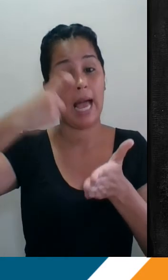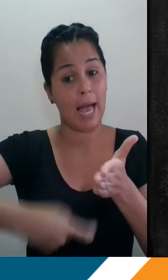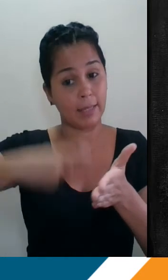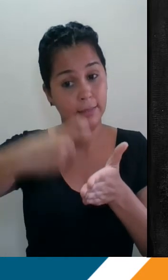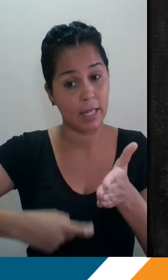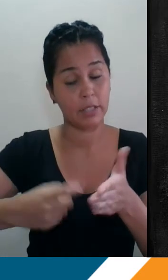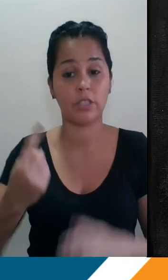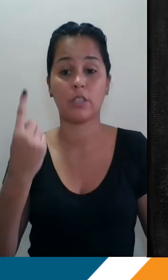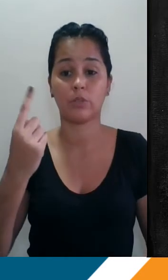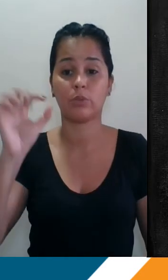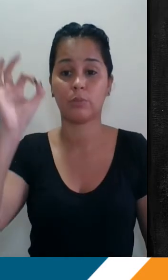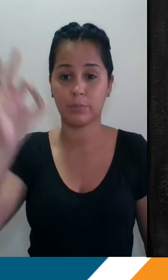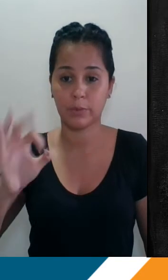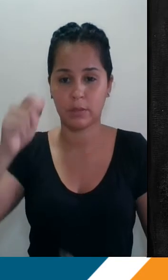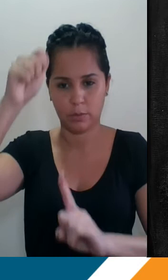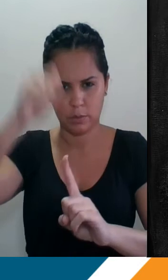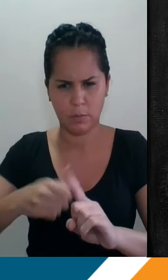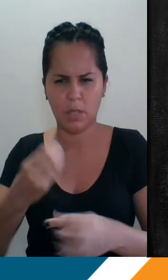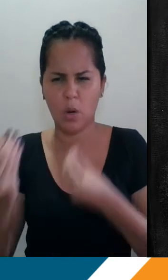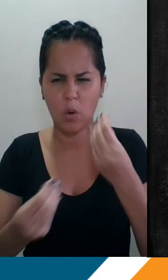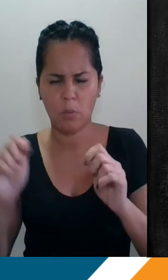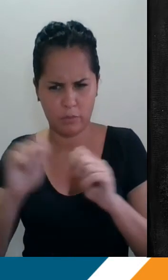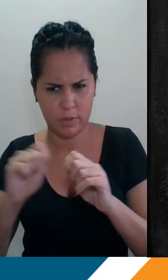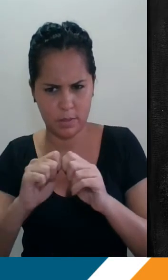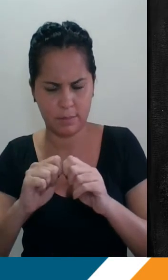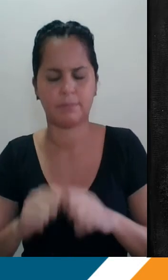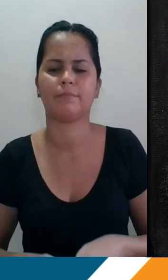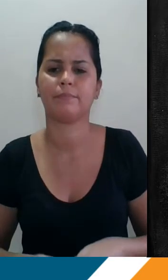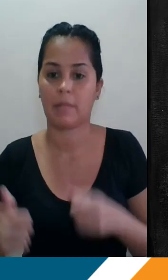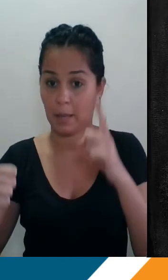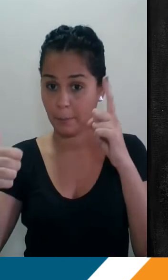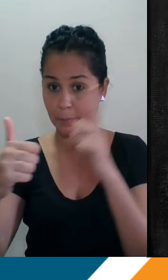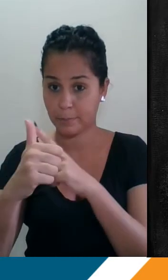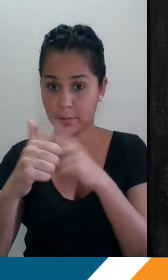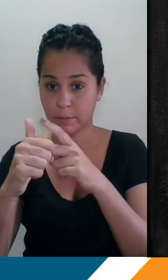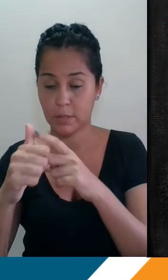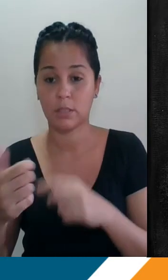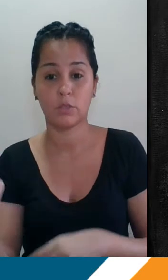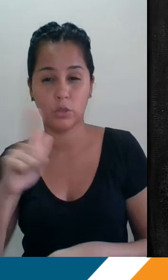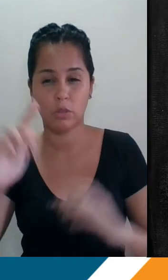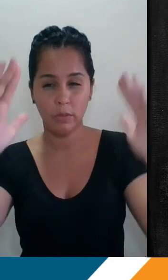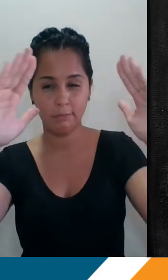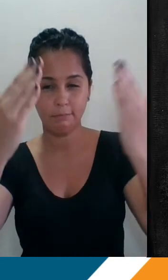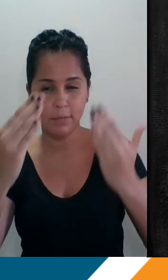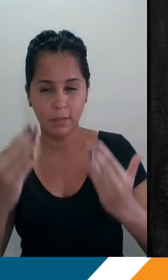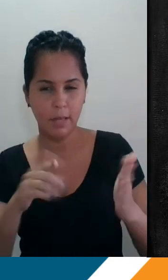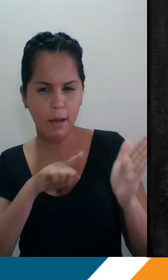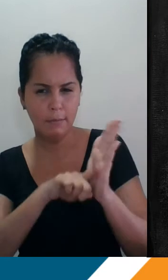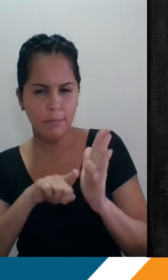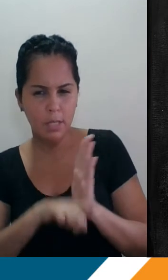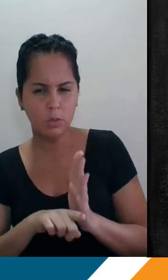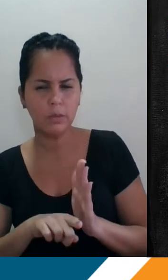mês. E como é que eu vou fazer isso? Bom, primeira coisa, eu vou, novamente, analisar a questão e ver quais são as